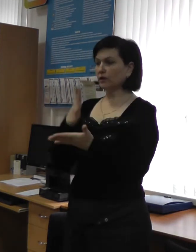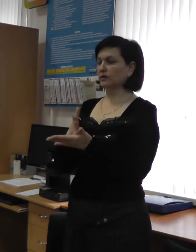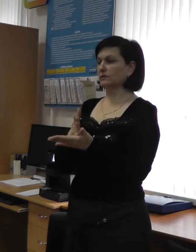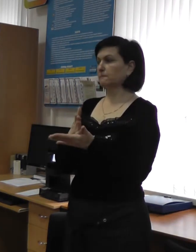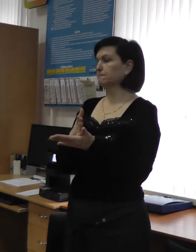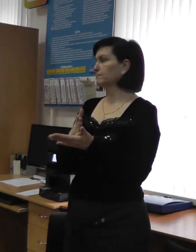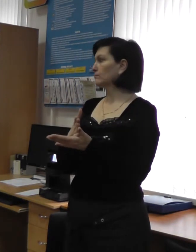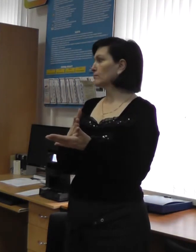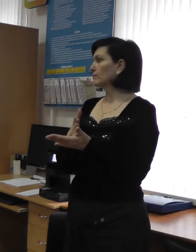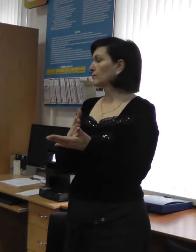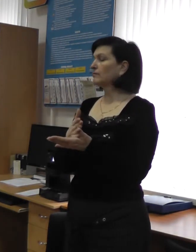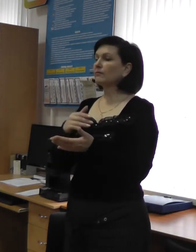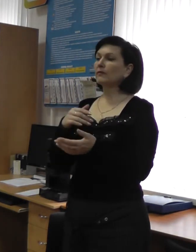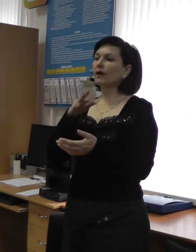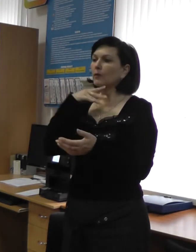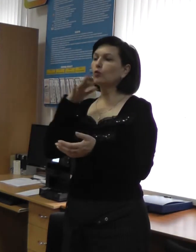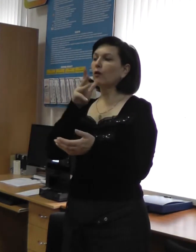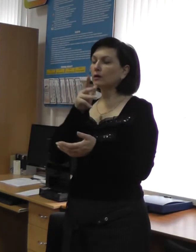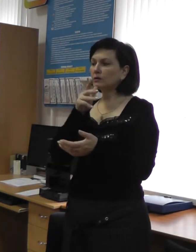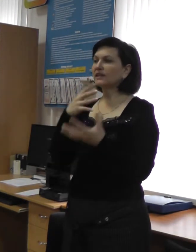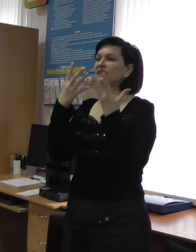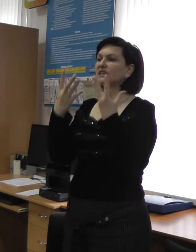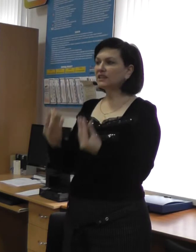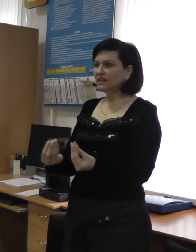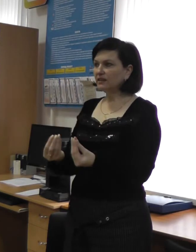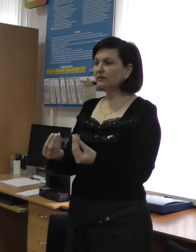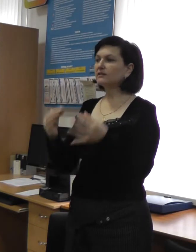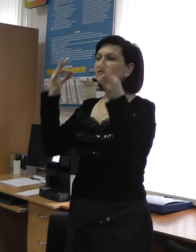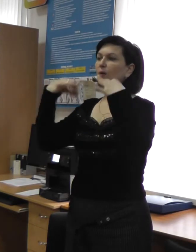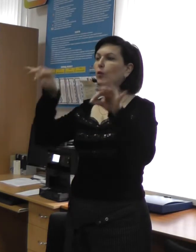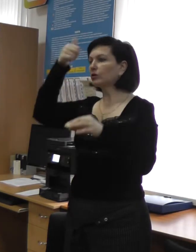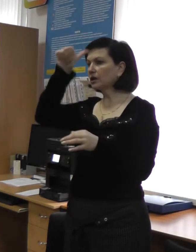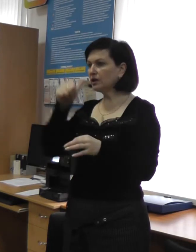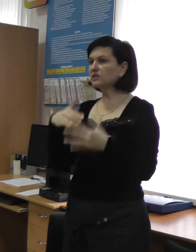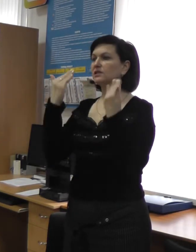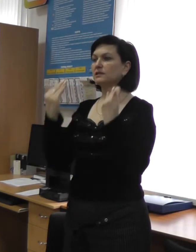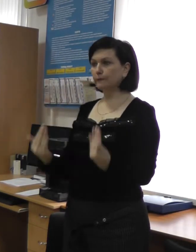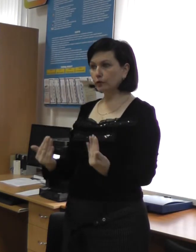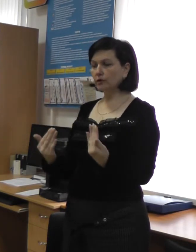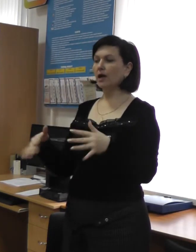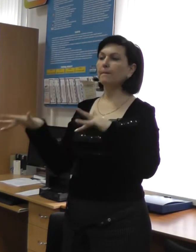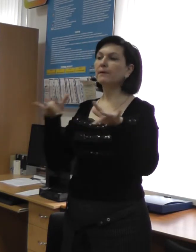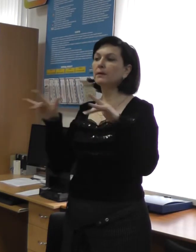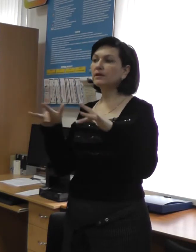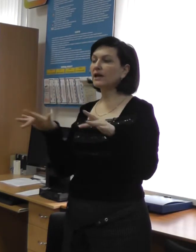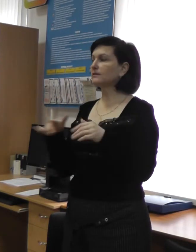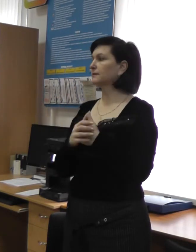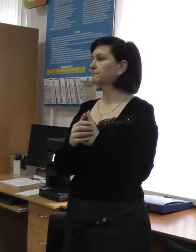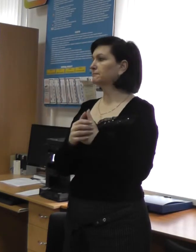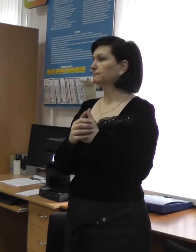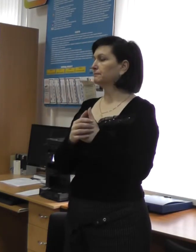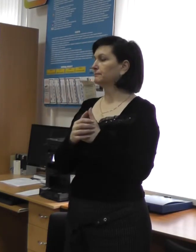вот на протяжении нескольких лет в Ставрополе отмечают День независимости Греции. Сегодня наше мероприятие, как по